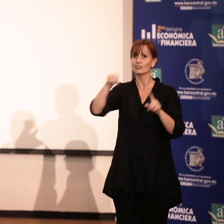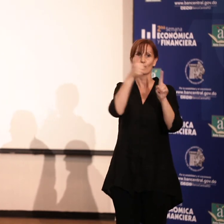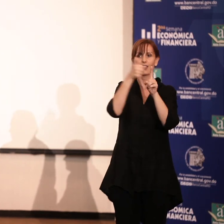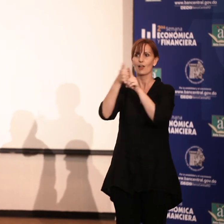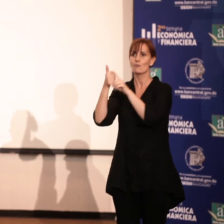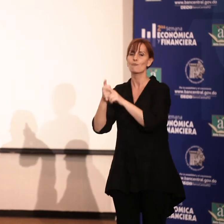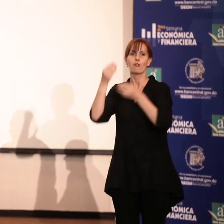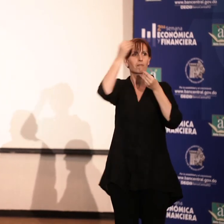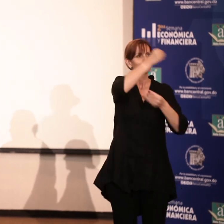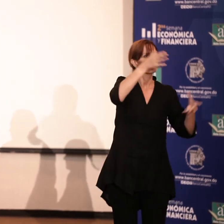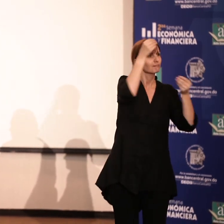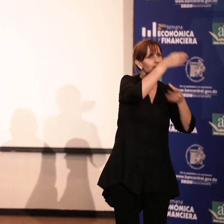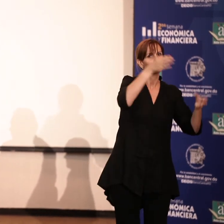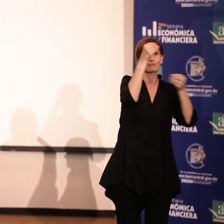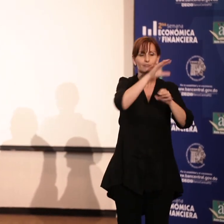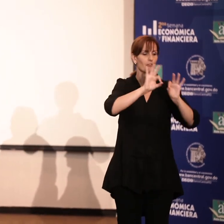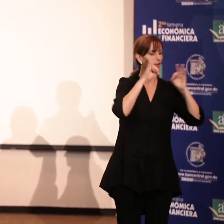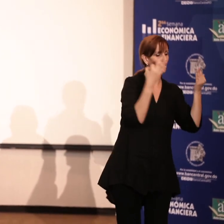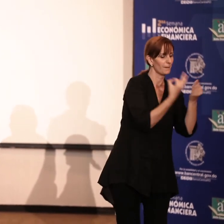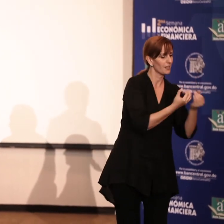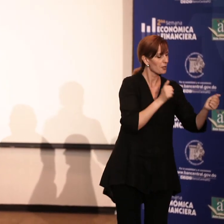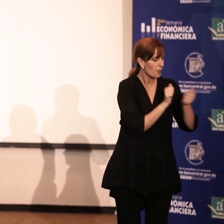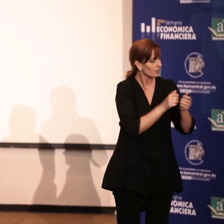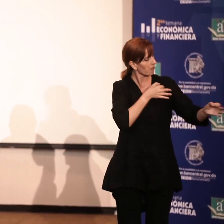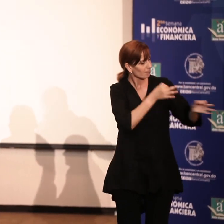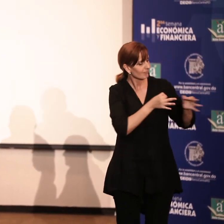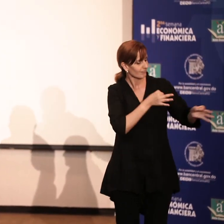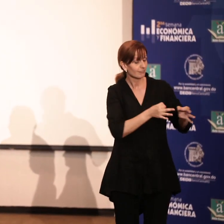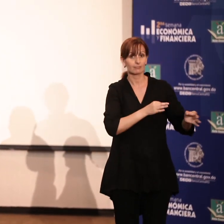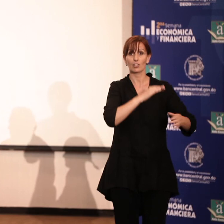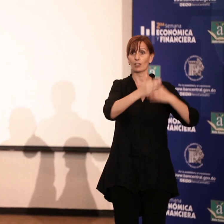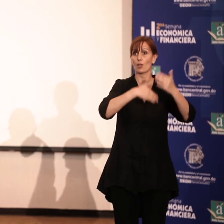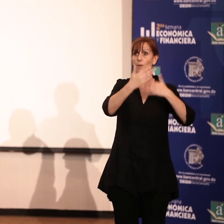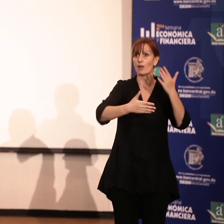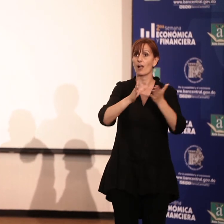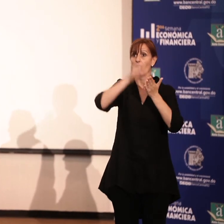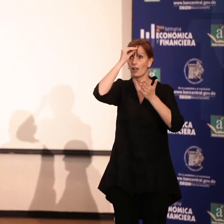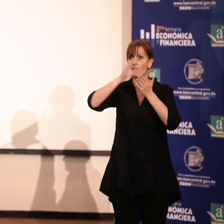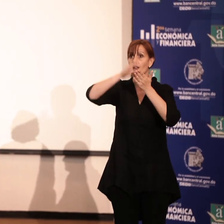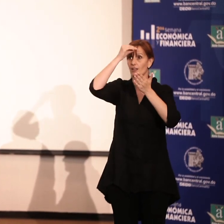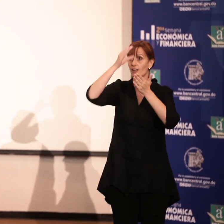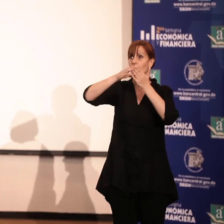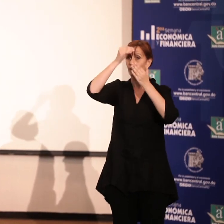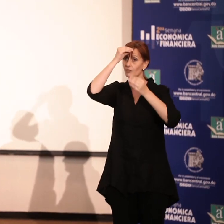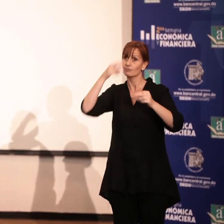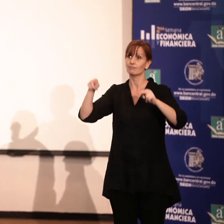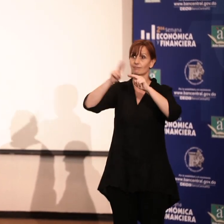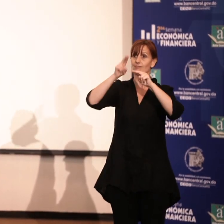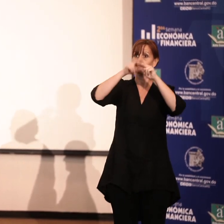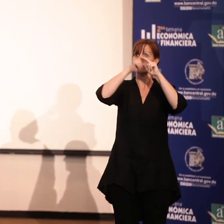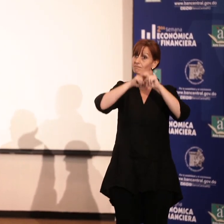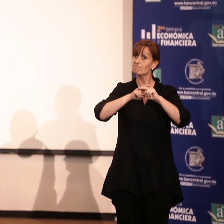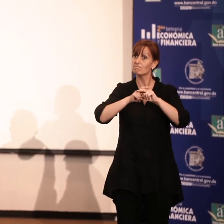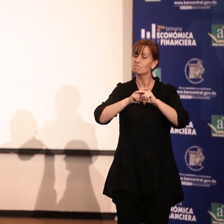inicio entre sus familiares inmediatos y después mientras más aprendan y más se eduquen